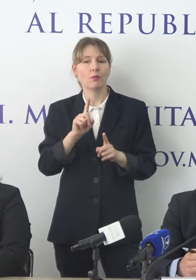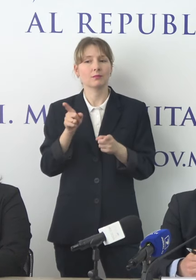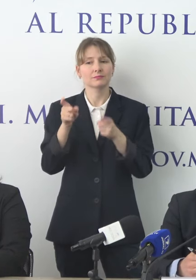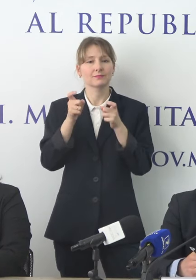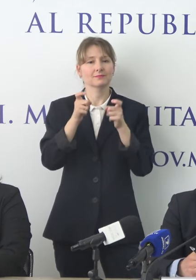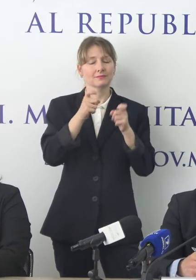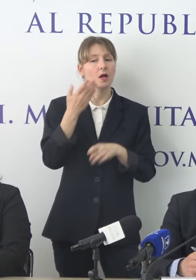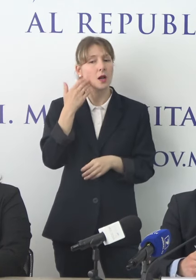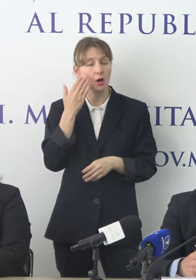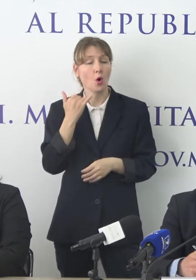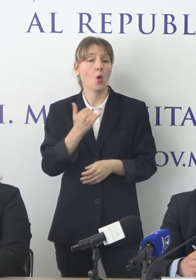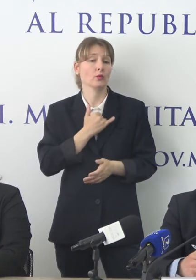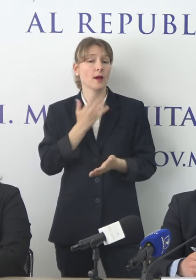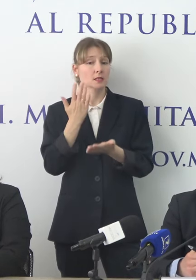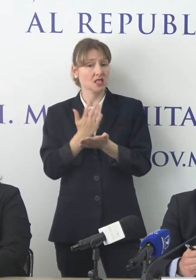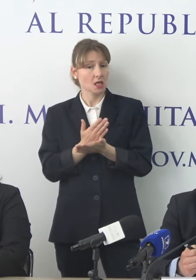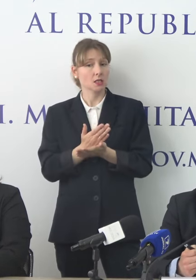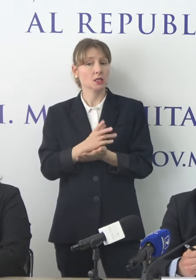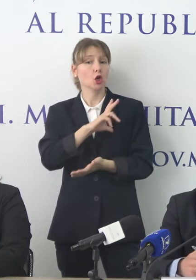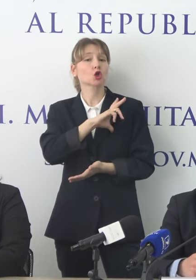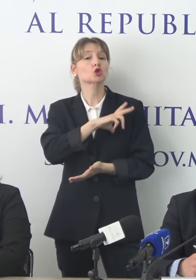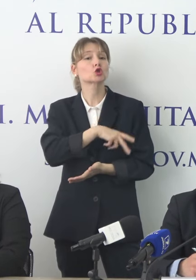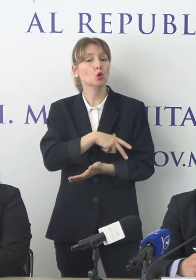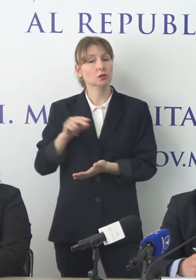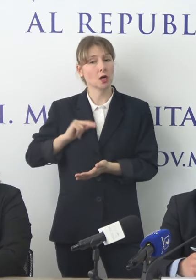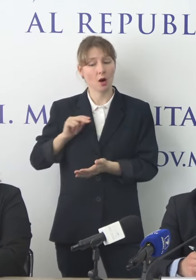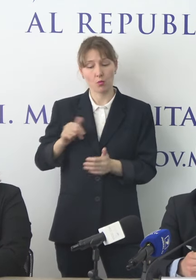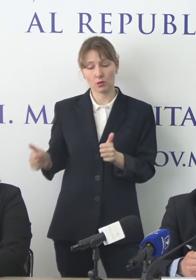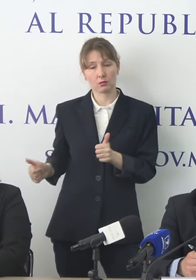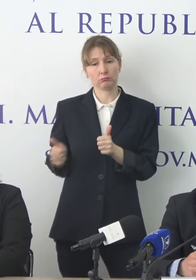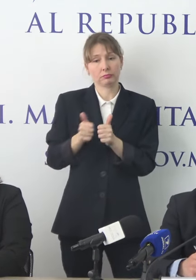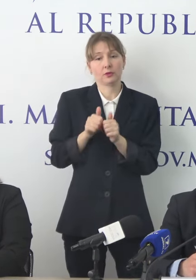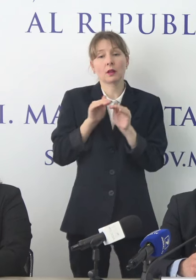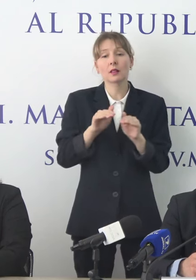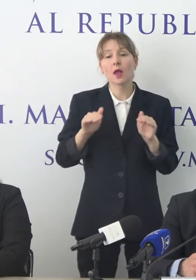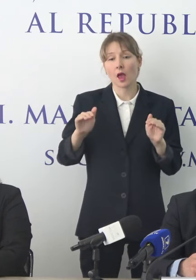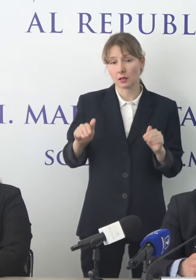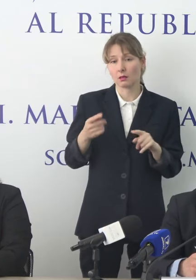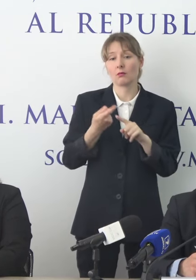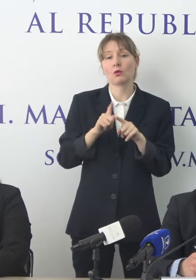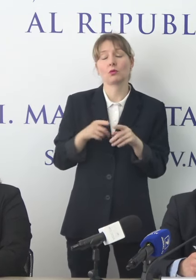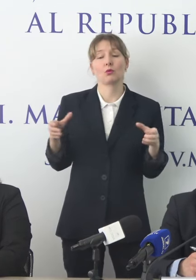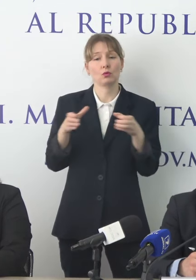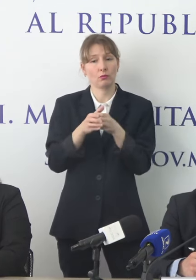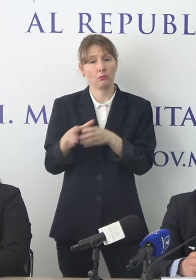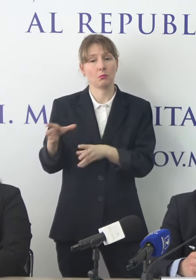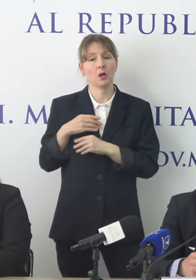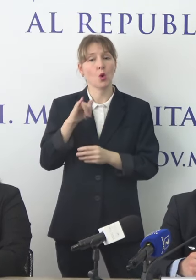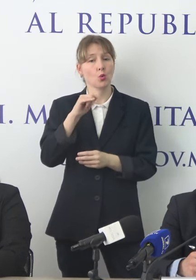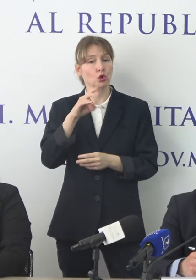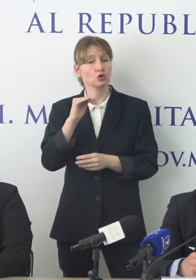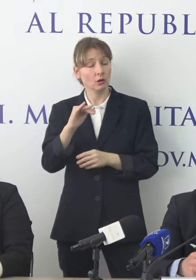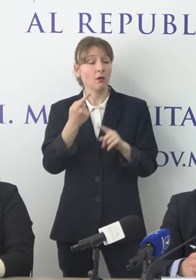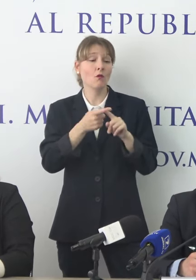Avem și asistenți parentali profesioniști prin intermediul programului pe care îl avem împreună cu colegii la UNICEF. Aceștia